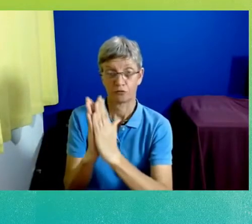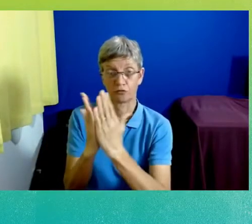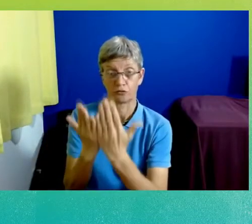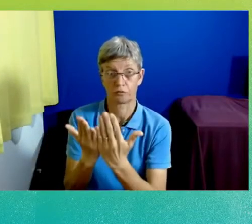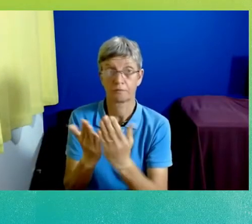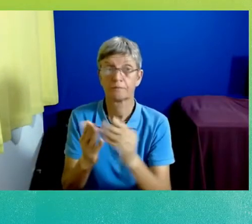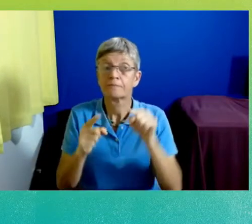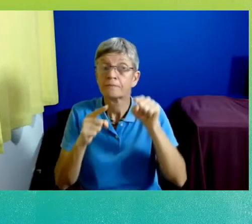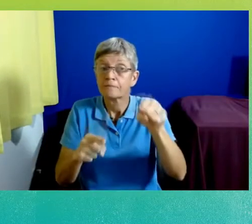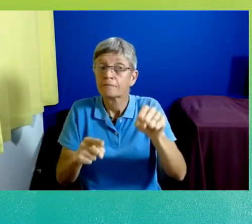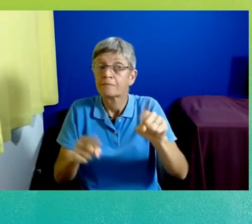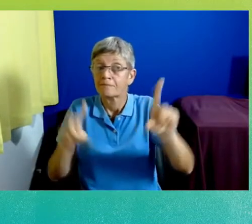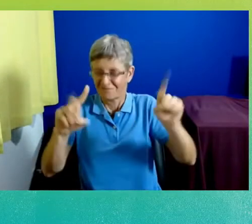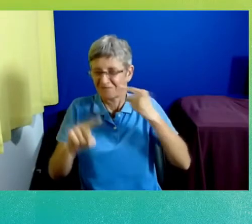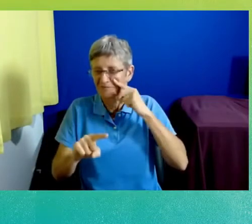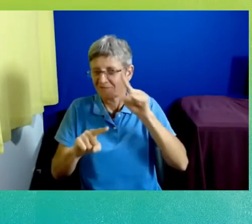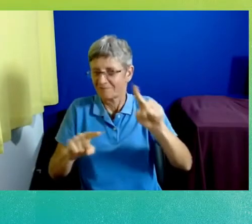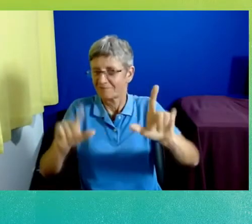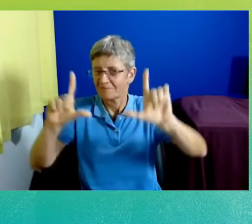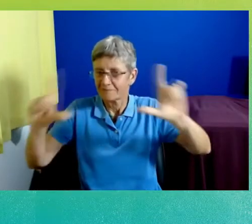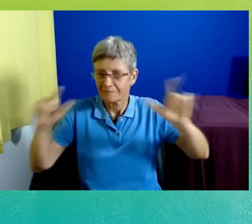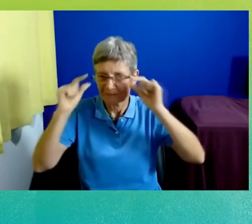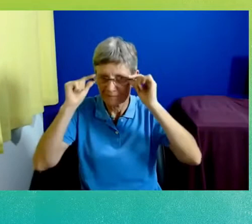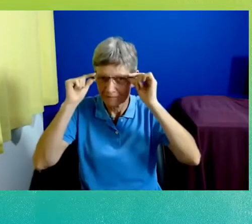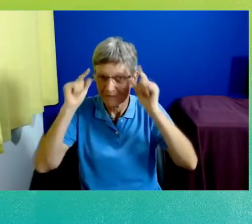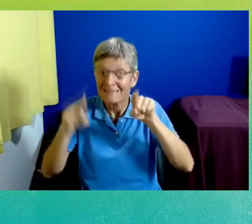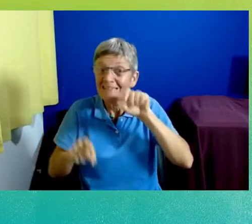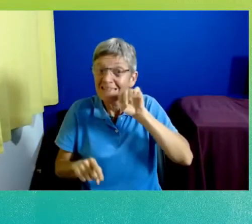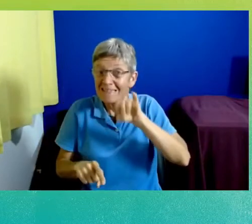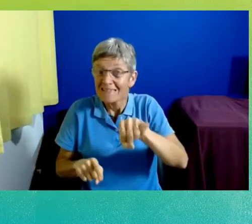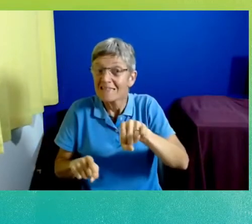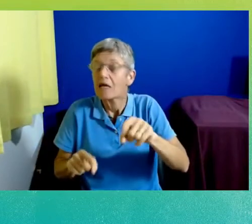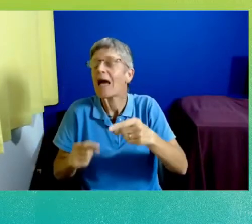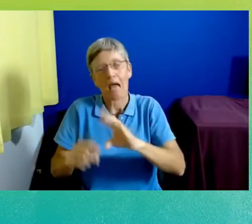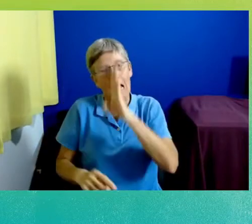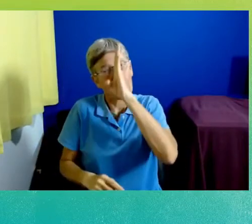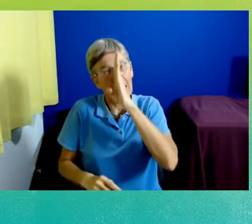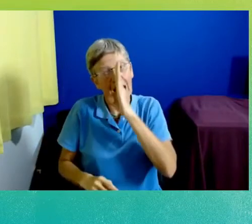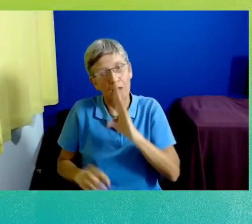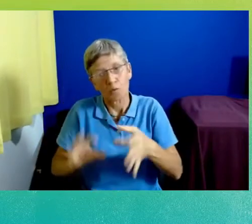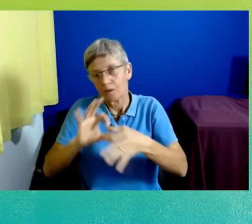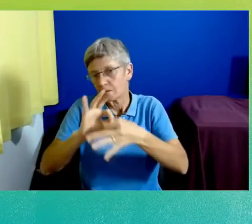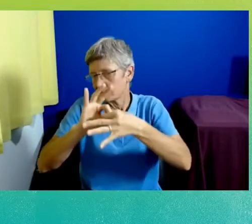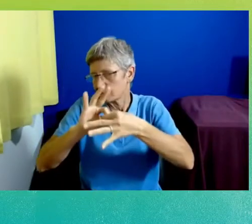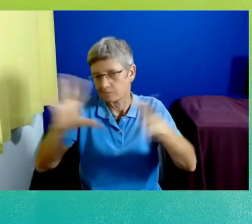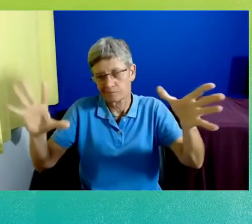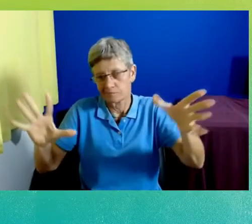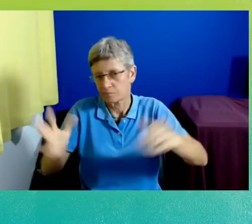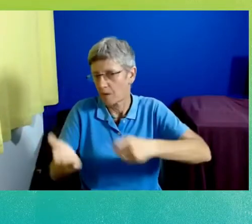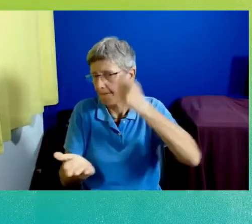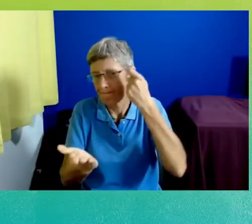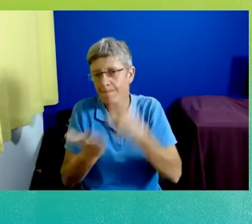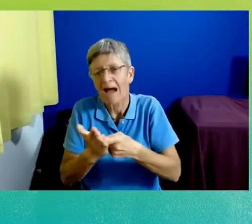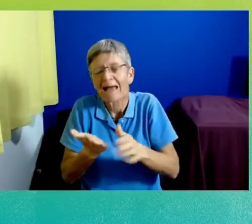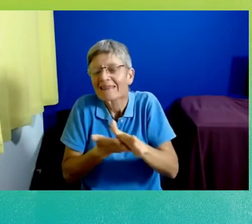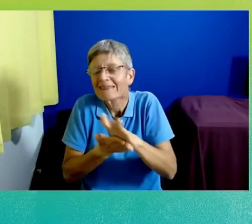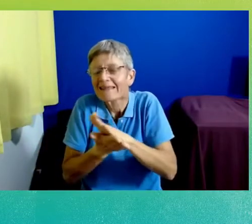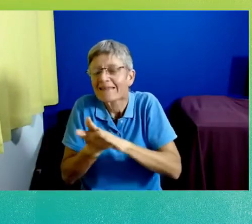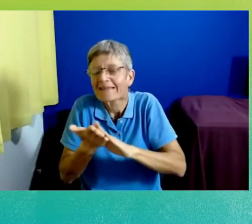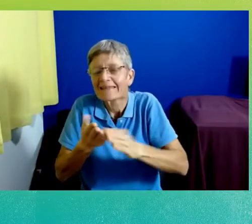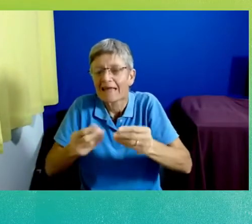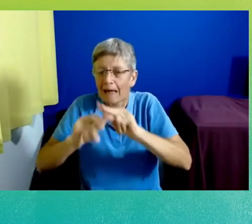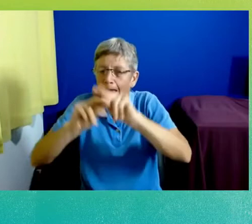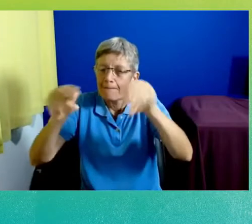Antes, eu escrevi um livro que vocês estão vendo aí no slide. É um livro gratuito,